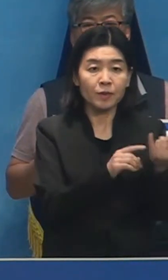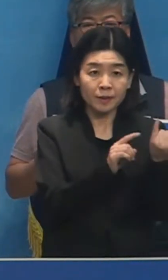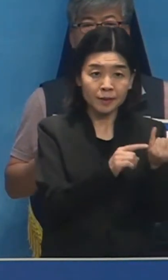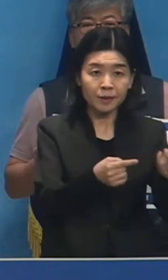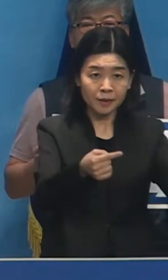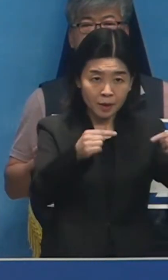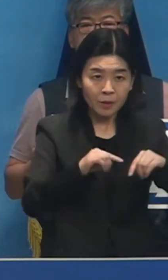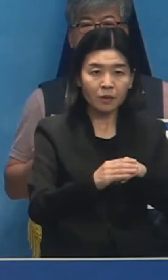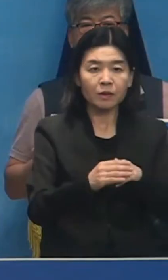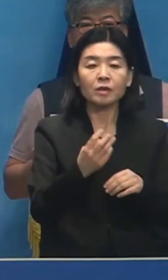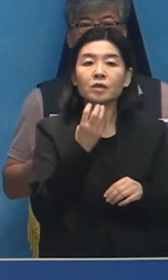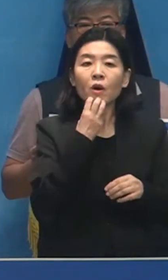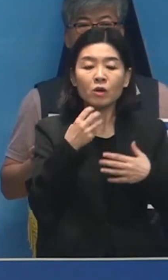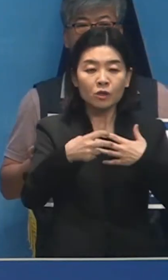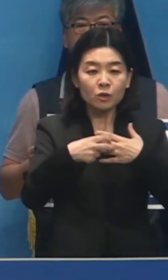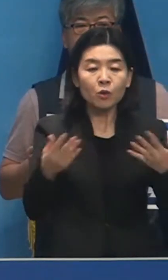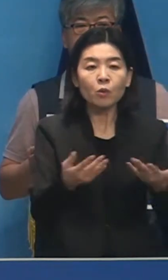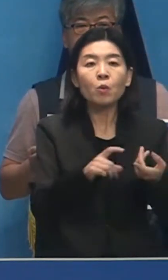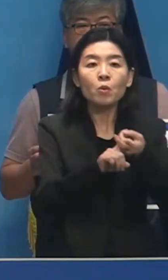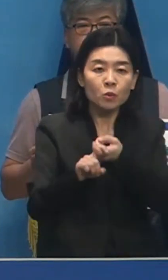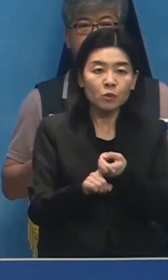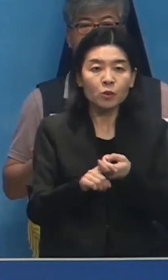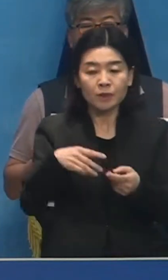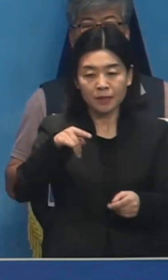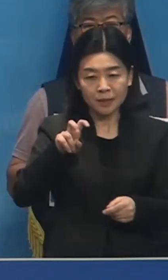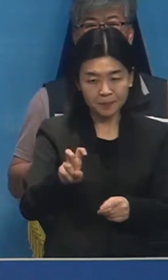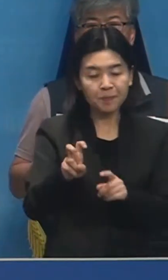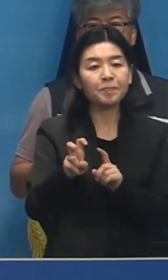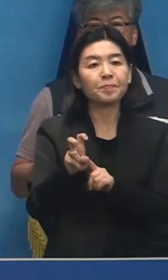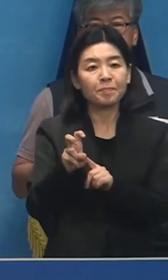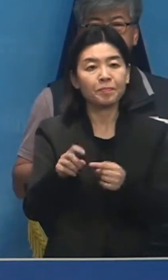서울의료노조 신현정 위원장님 참석하셨습니다.